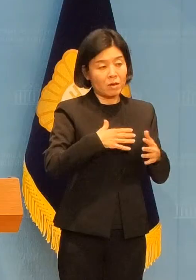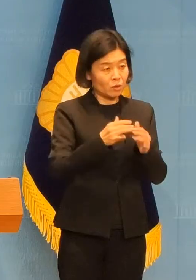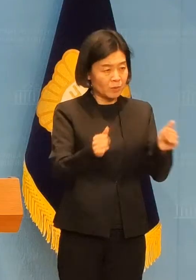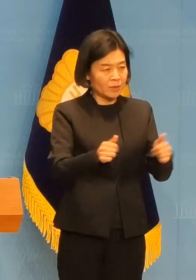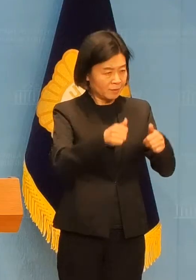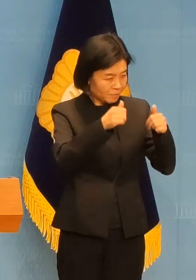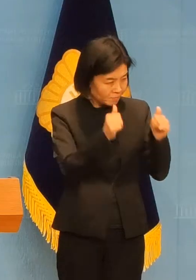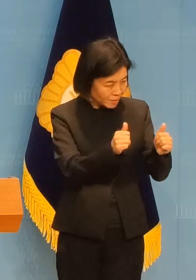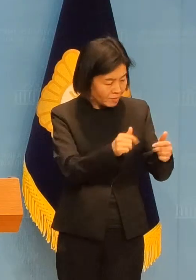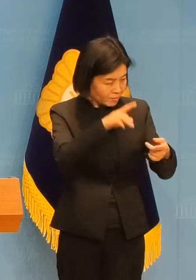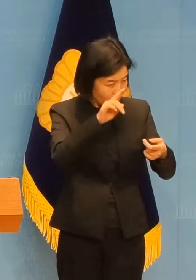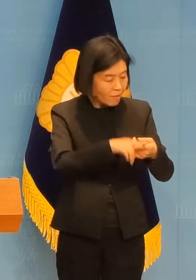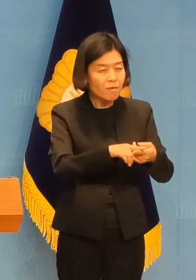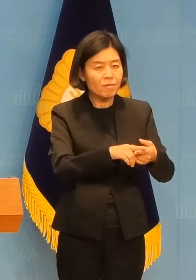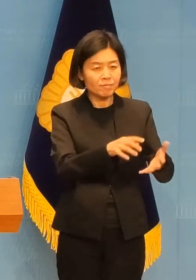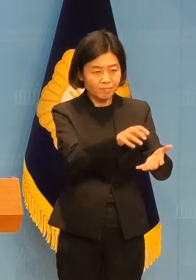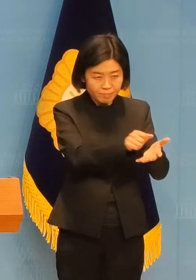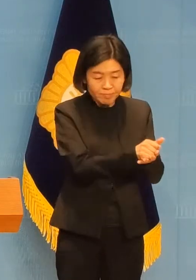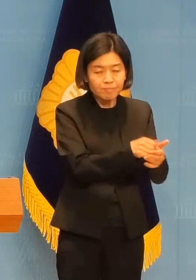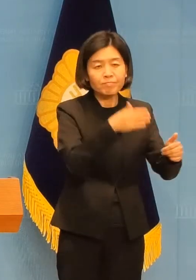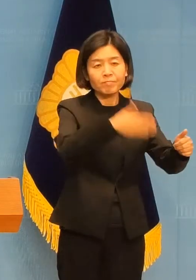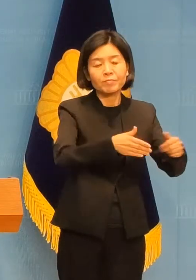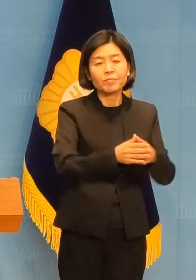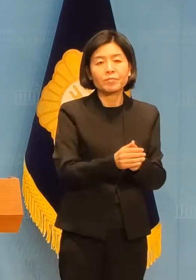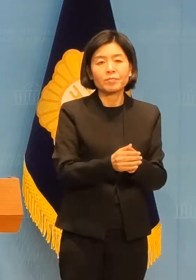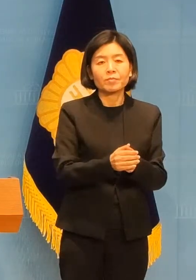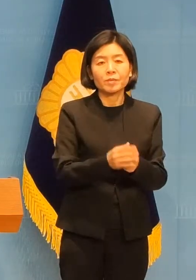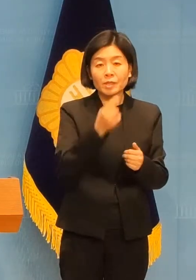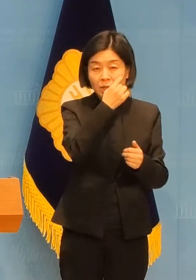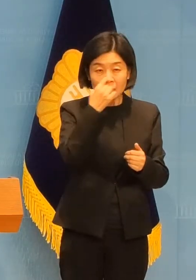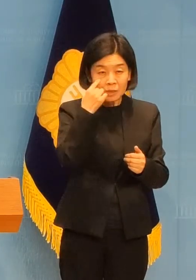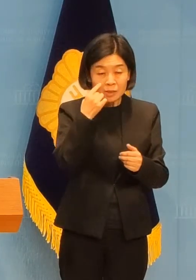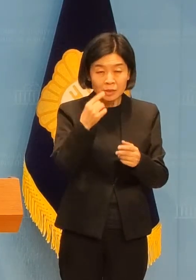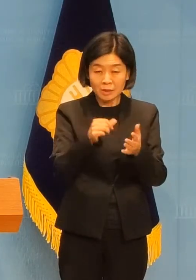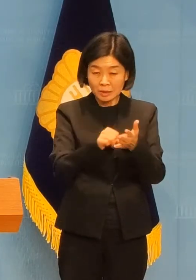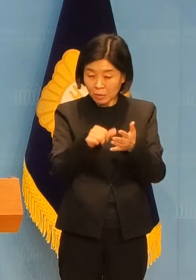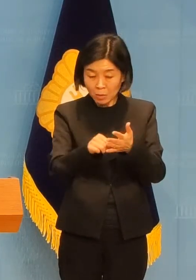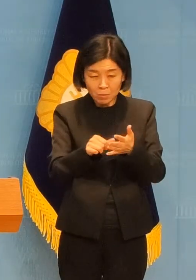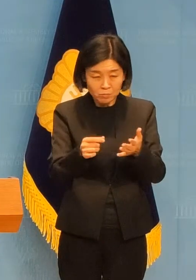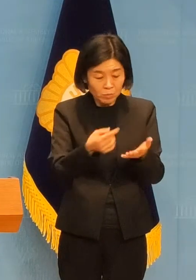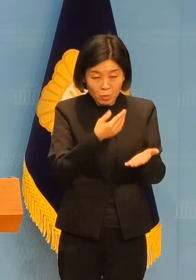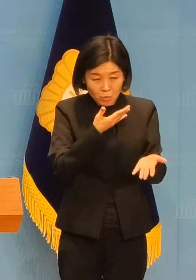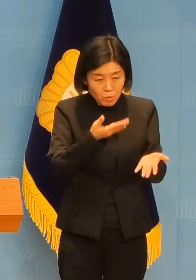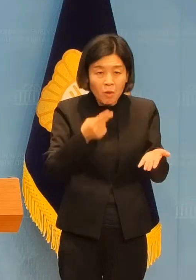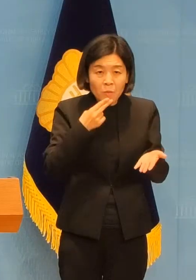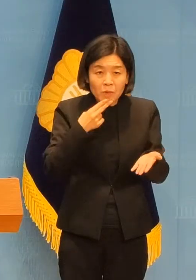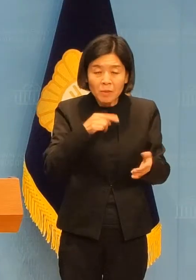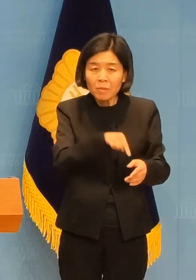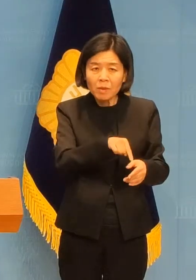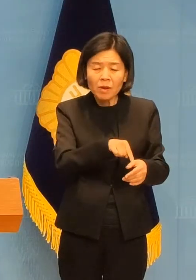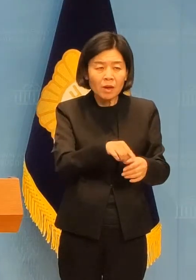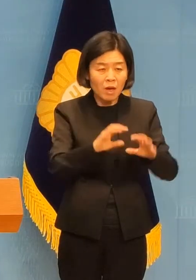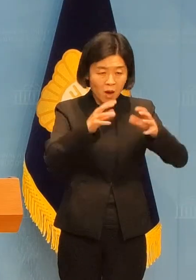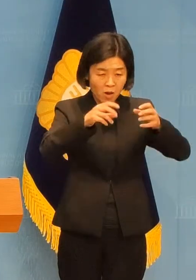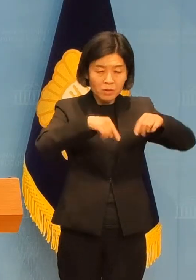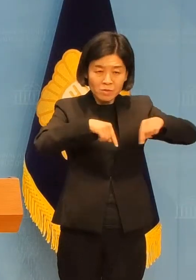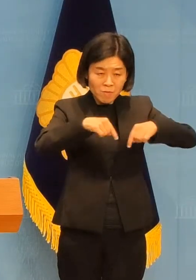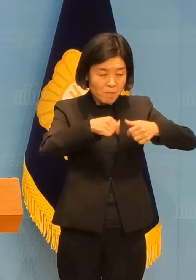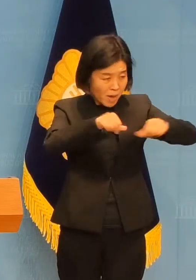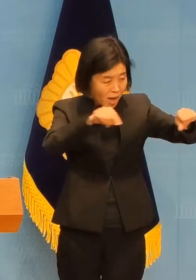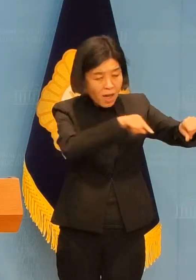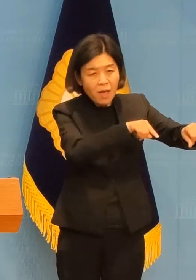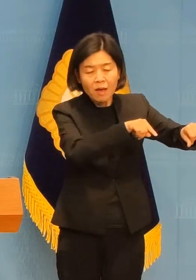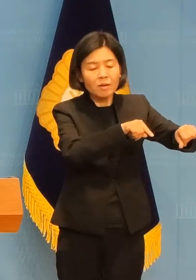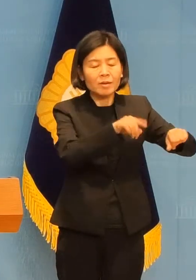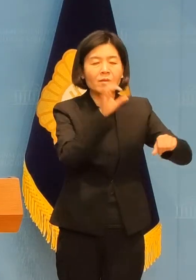심판을 받으십시오. 직접 증거가 없다는 이유로 헌정 파괴를 부인하려는 시도는 결코 정당화될